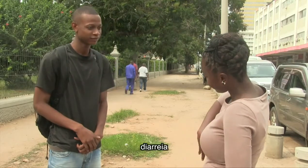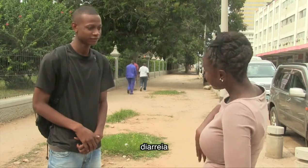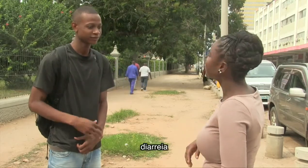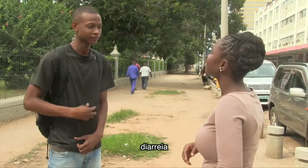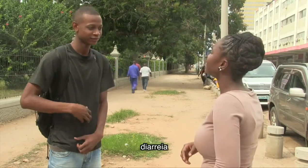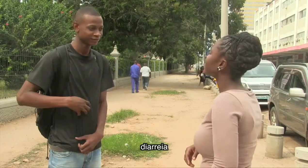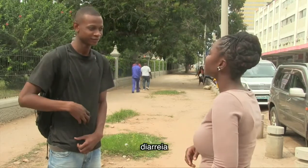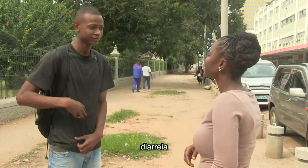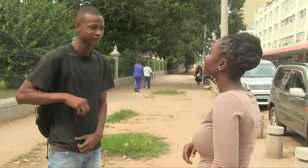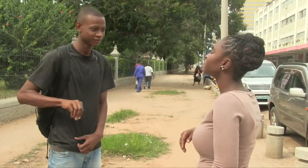diarreia,